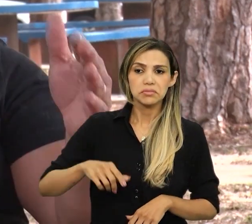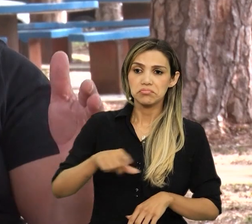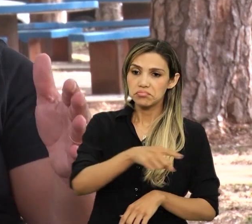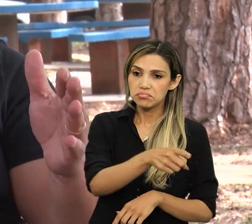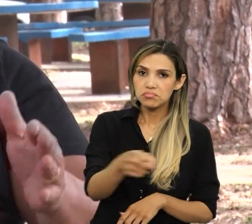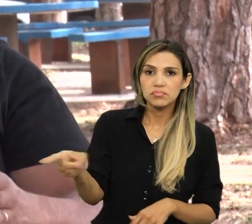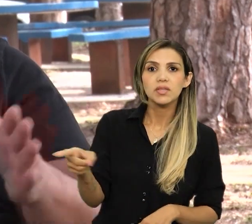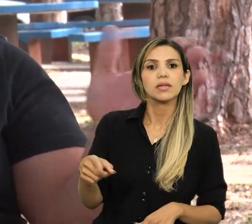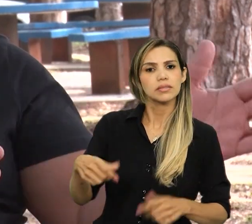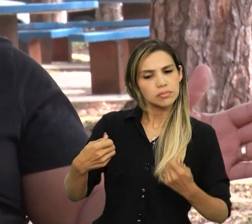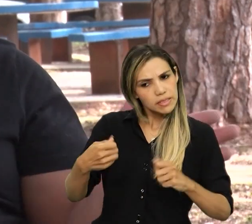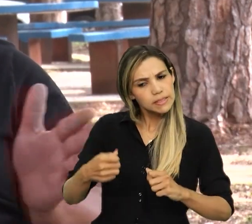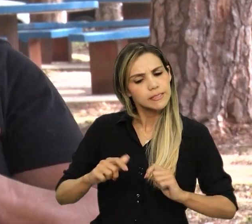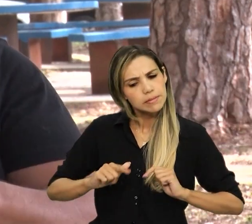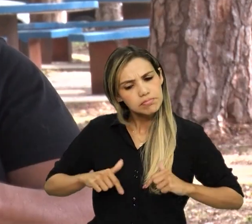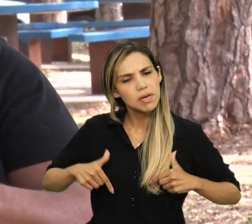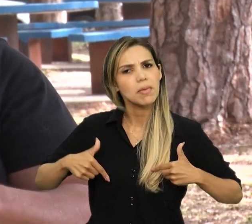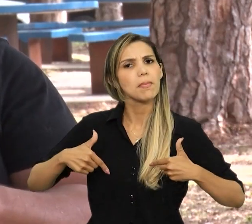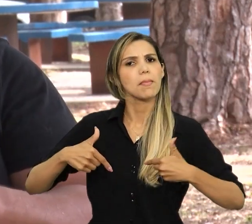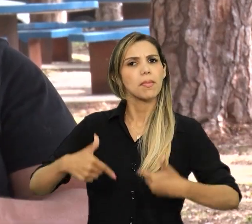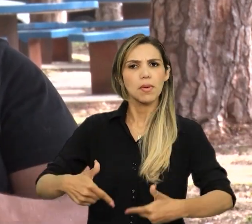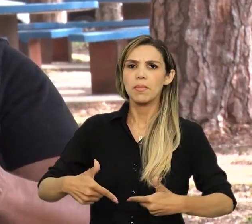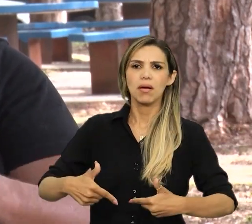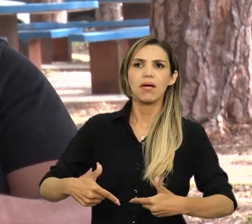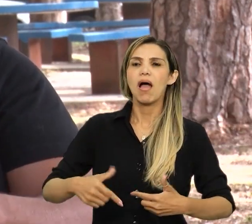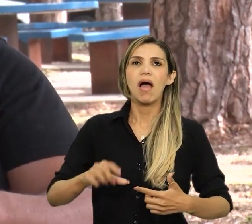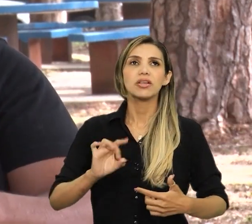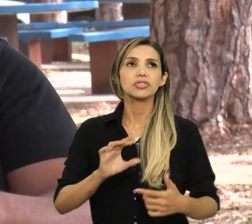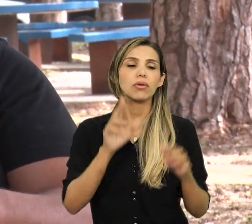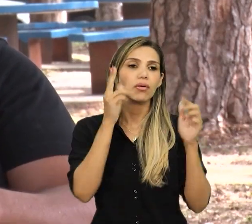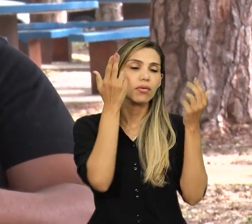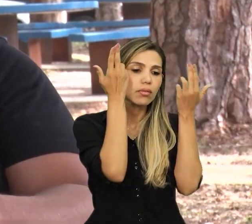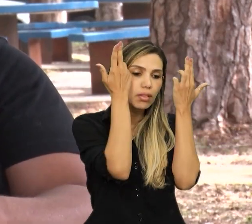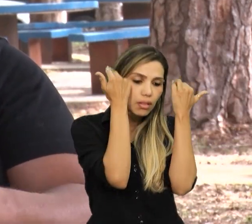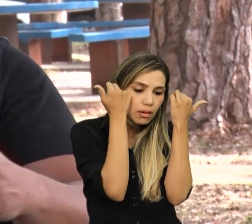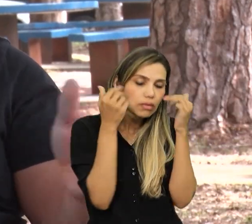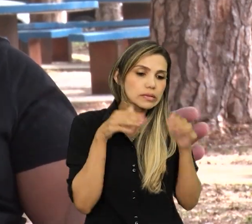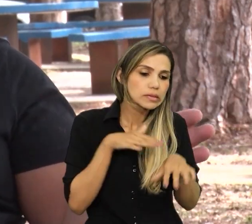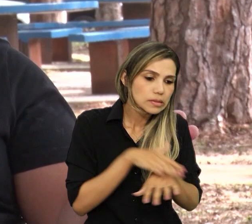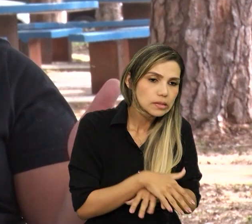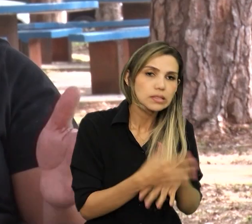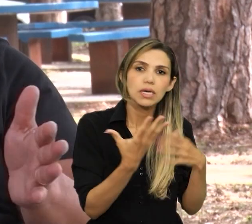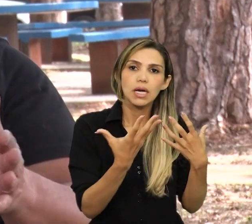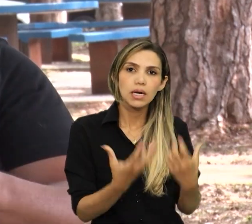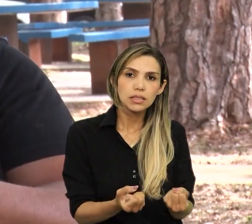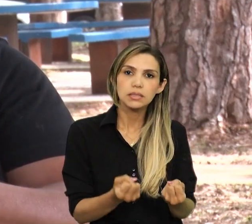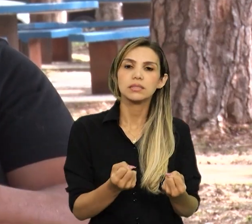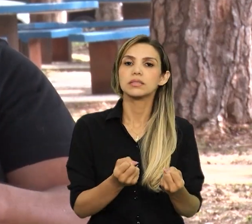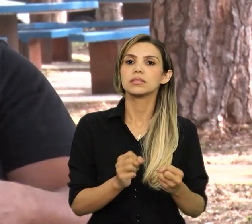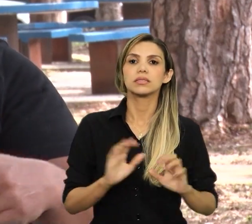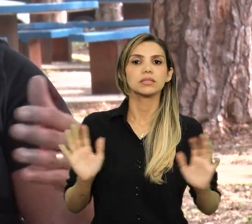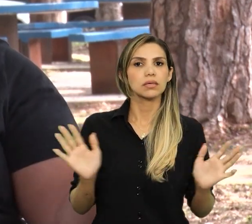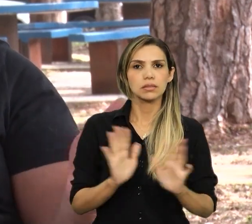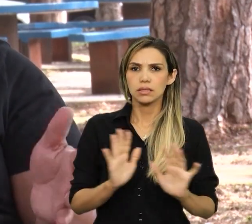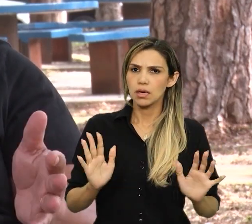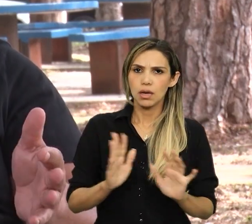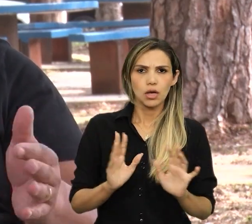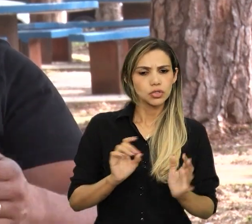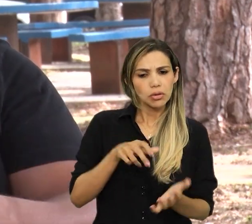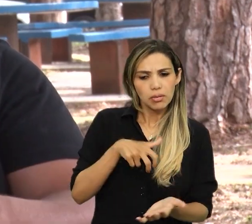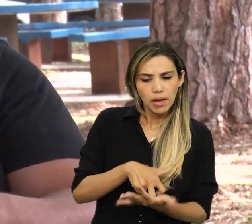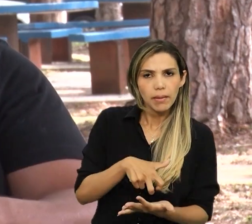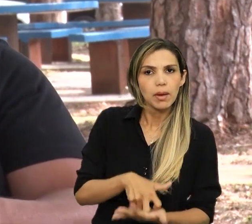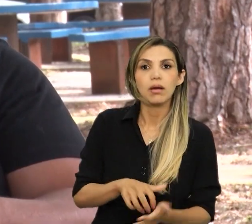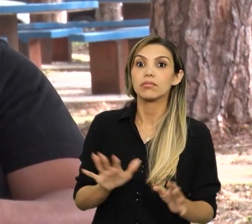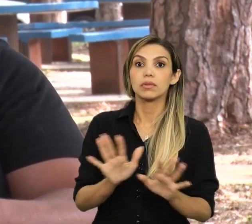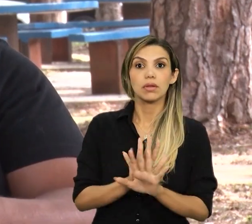a trabalhadora, tem que lutar pelos seus direitos. Não pode aceitar, ficar da forma que está, sendo penalizado.